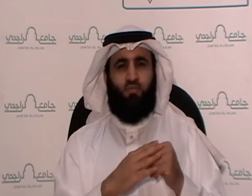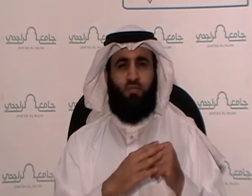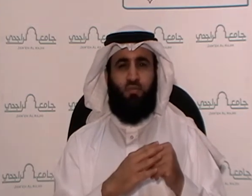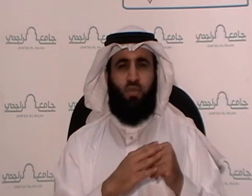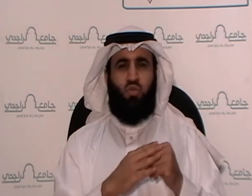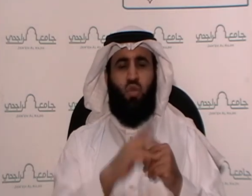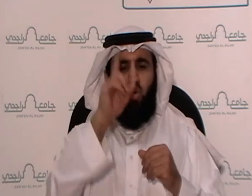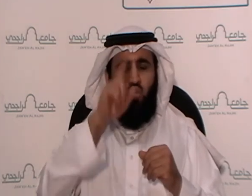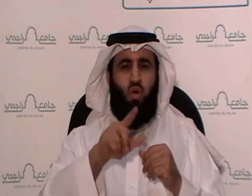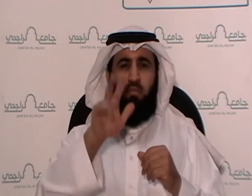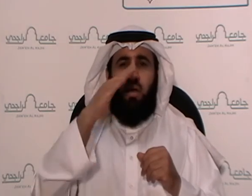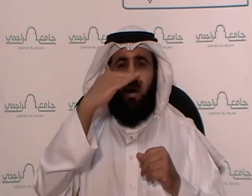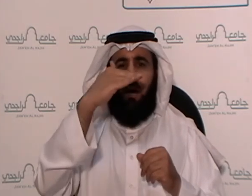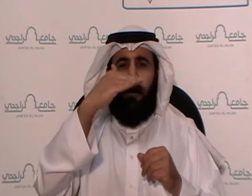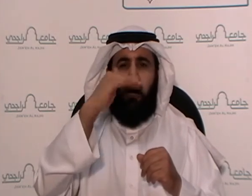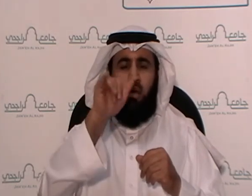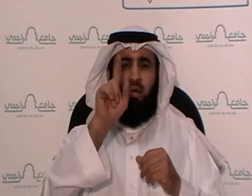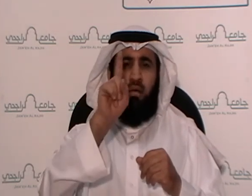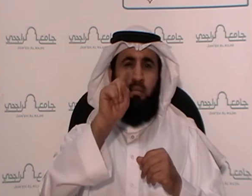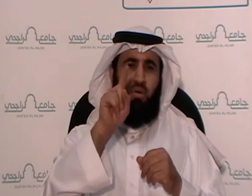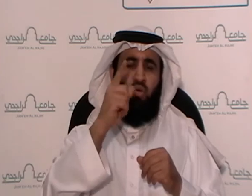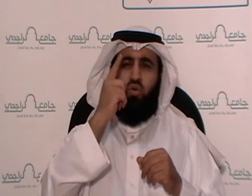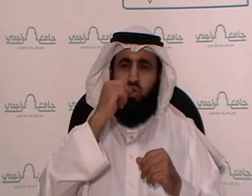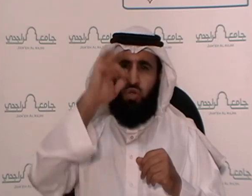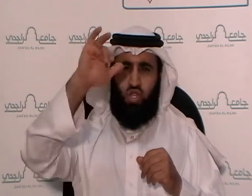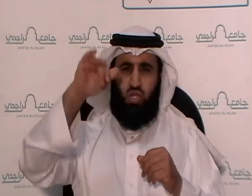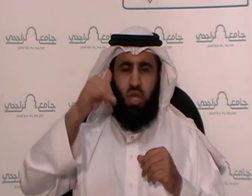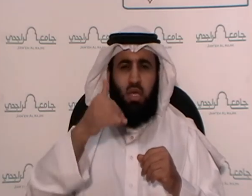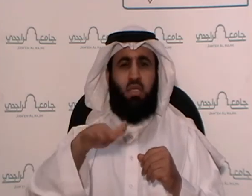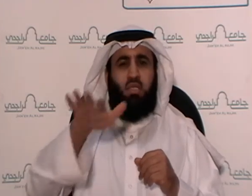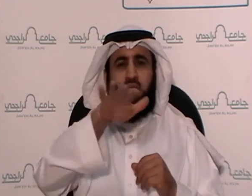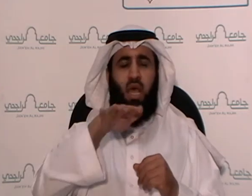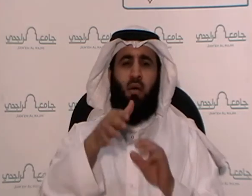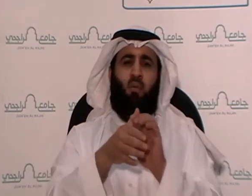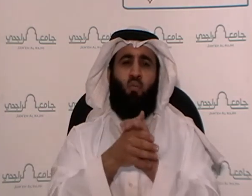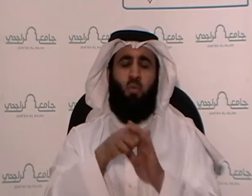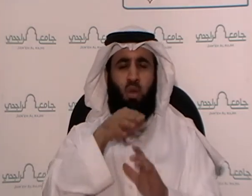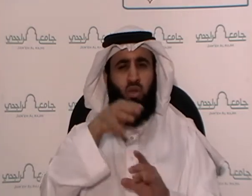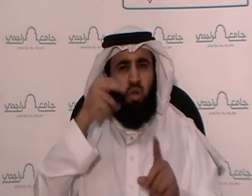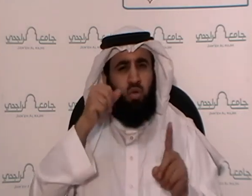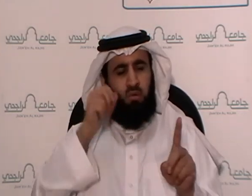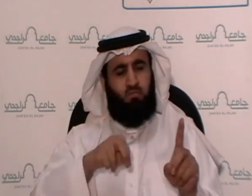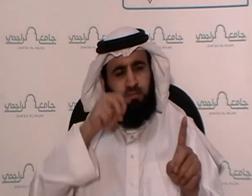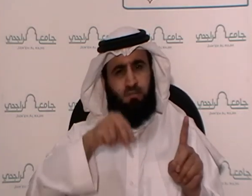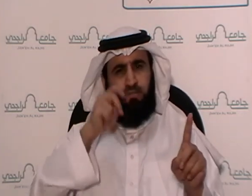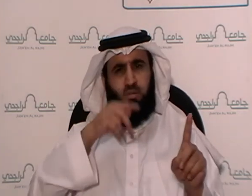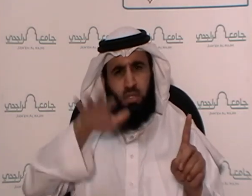خيبر أقبل نفر من صحابة النبي صلى الله عليه وسلم